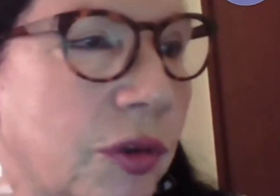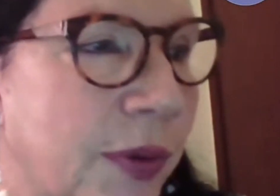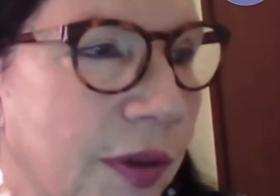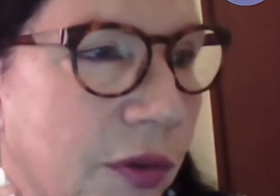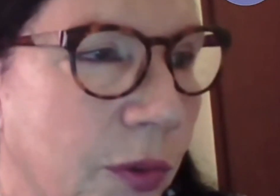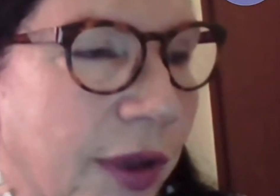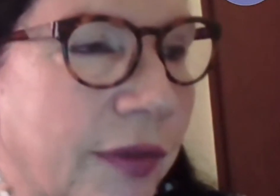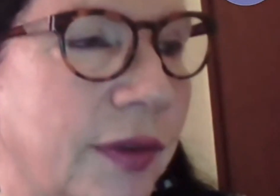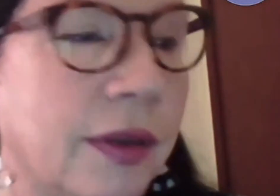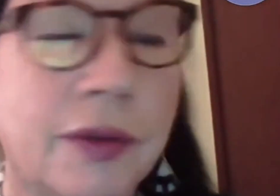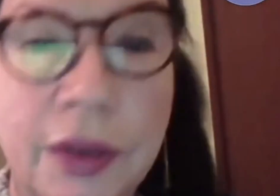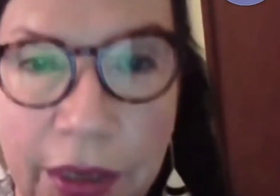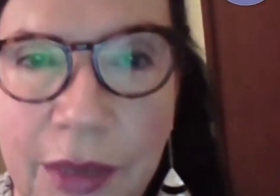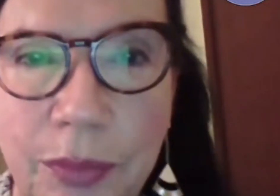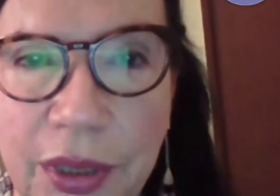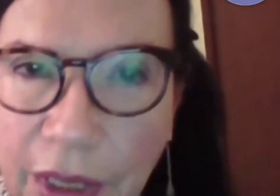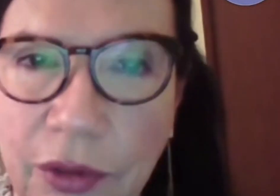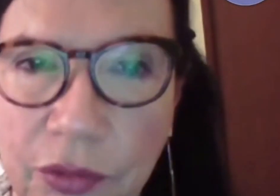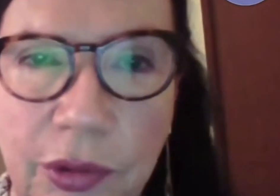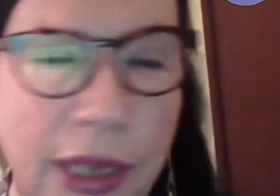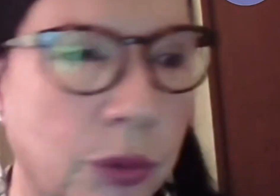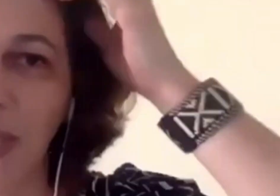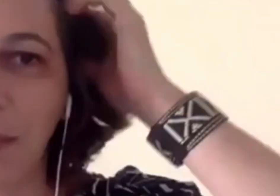what a wonderful world.